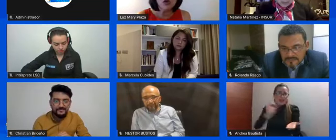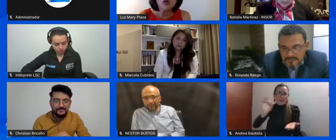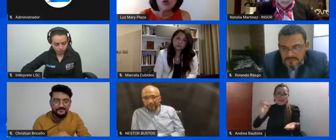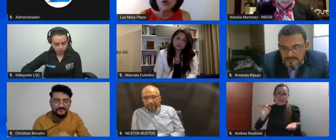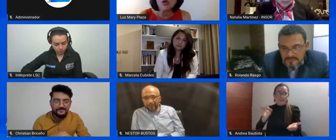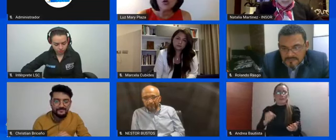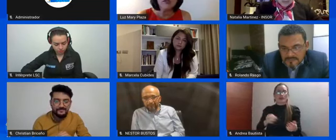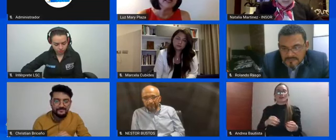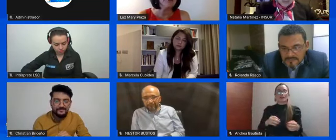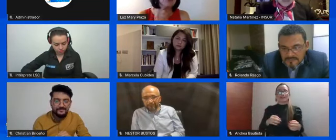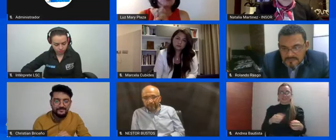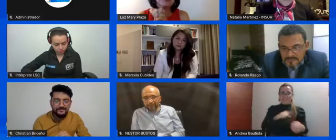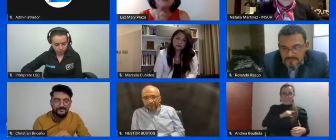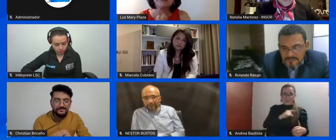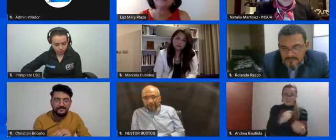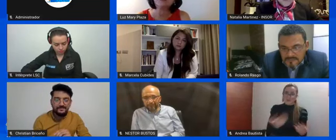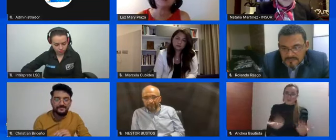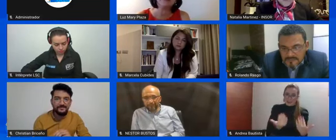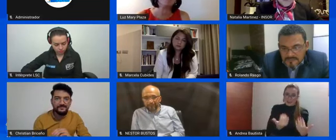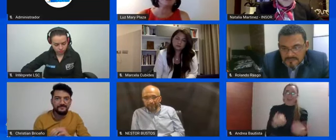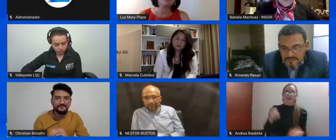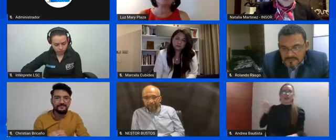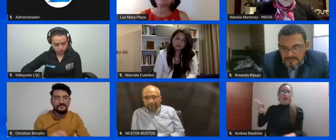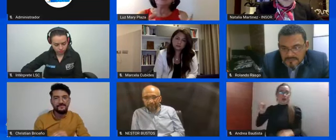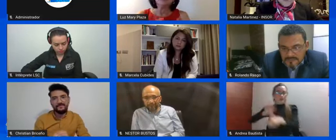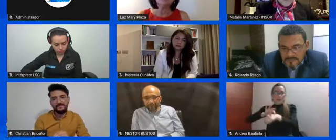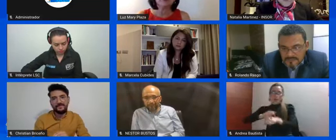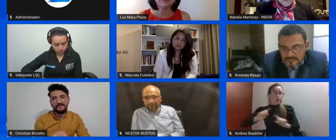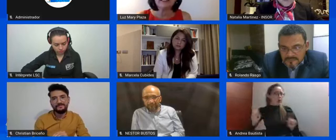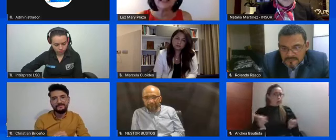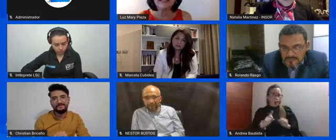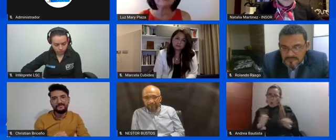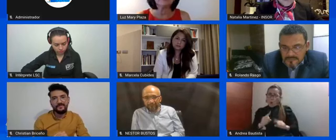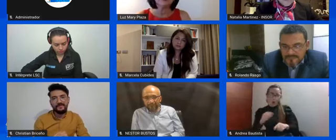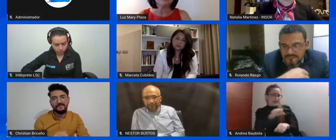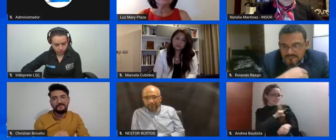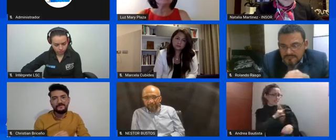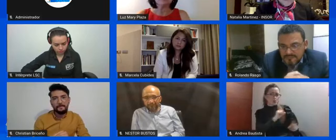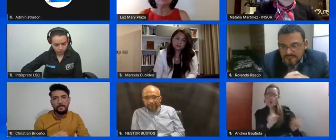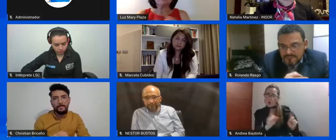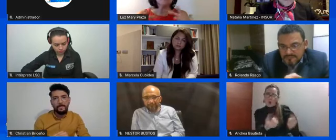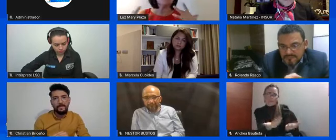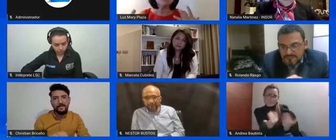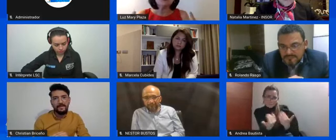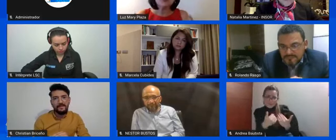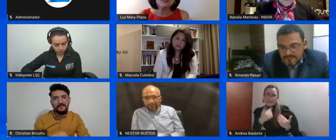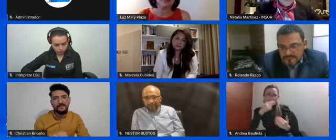de lengua de señas, y muchos decían, no, no, no, denle la oportunidad, el niño puede hablar, no hagan eso. Entonces